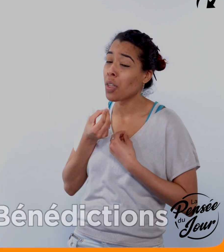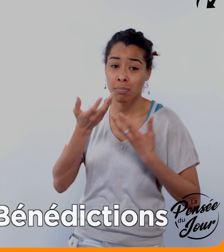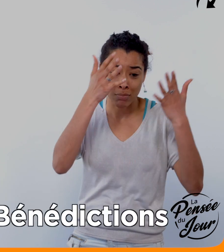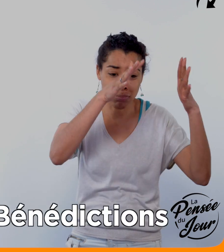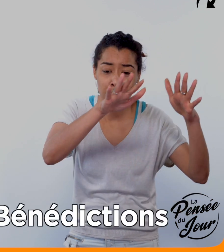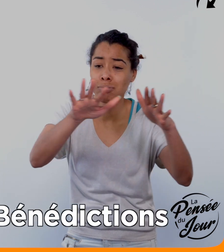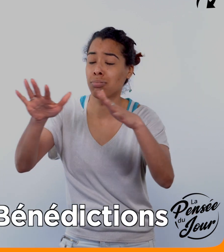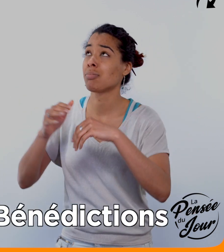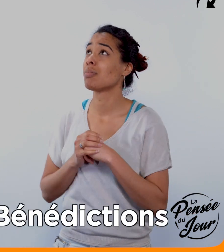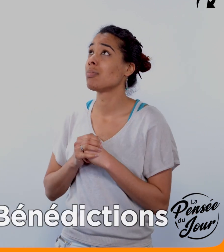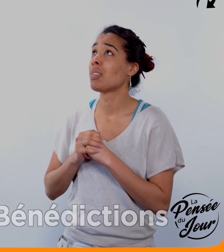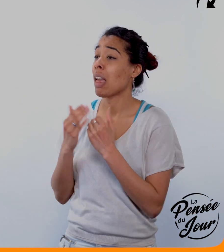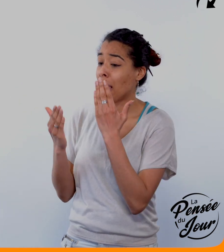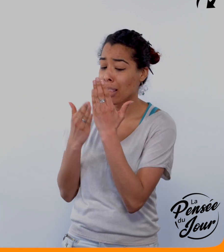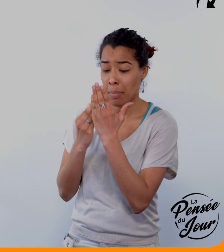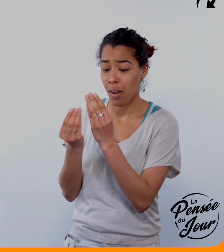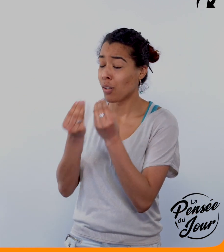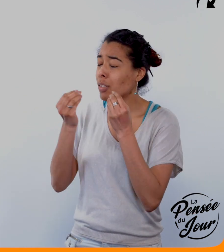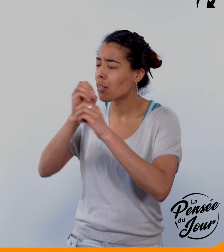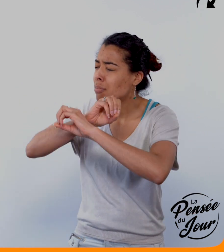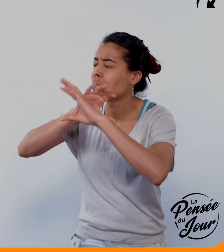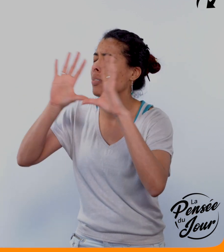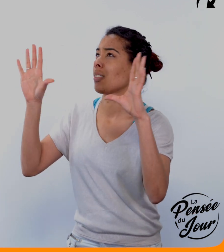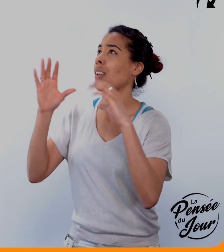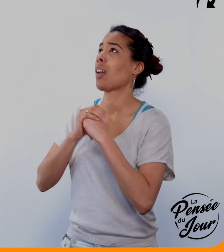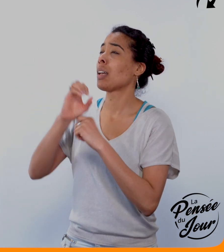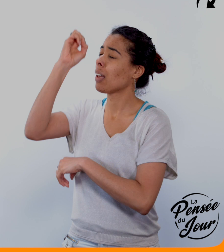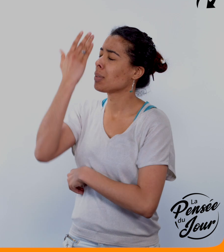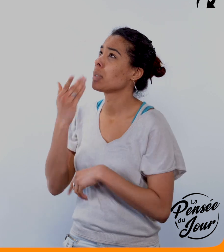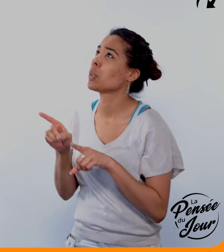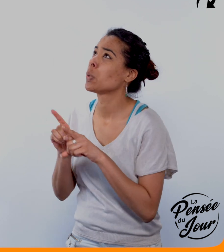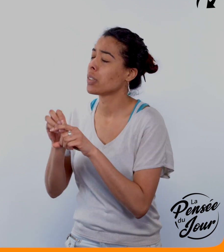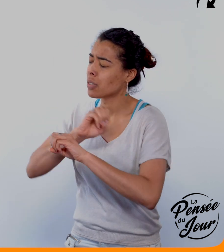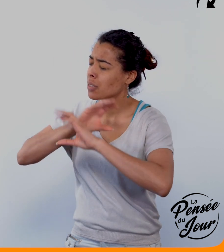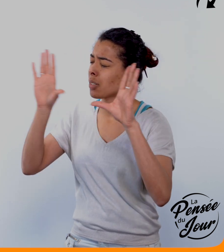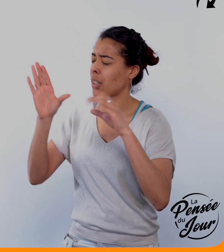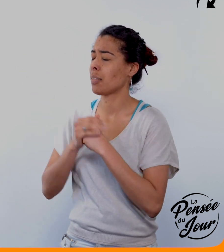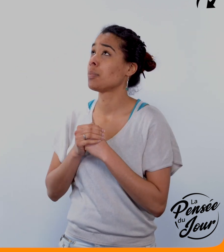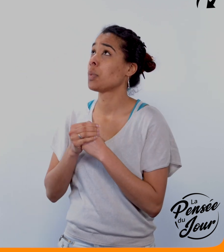ta parole et par ton esprit, afin que j'obtienne la victoire pour moi et pour beaucoup. Amen.